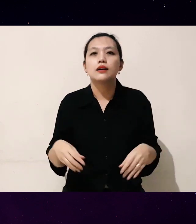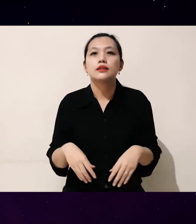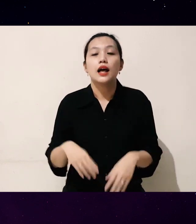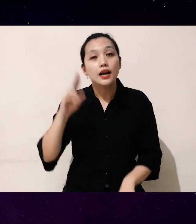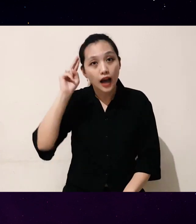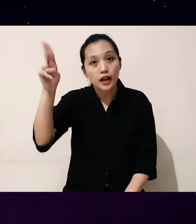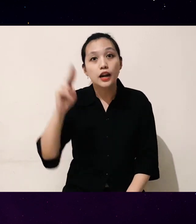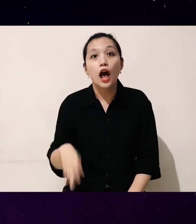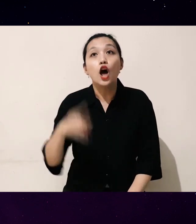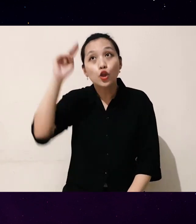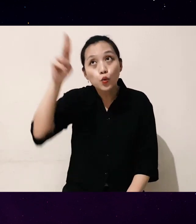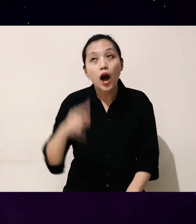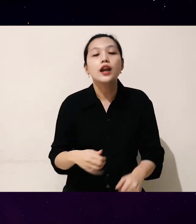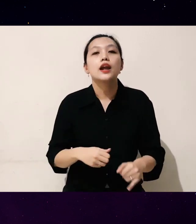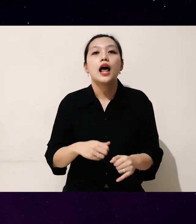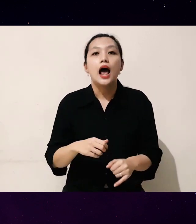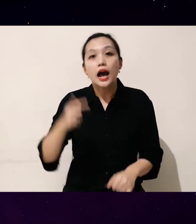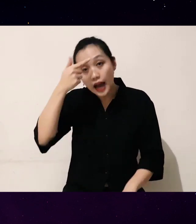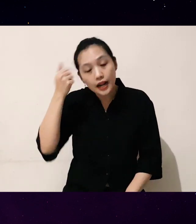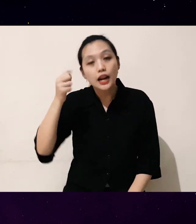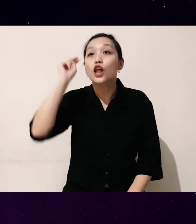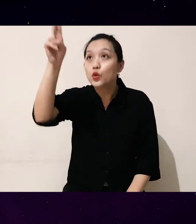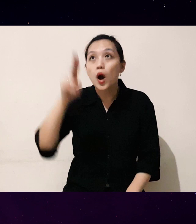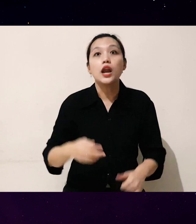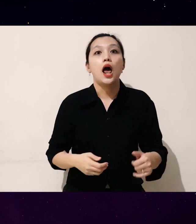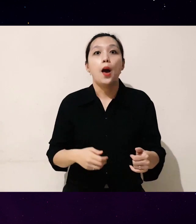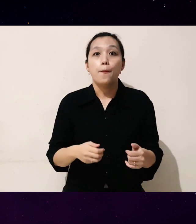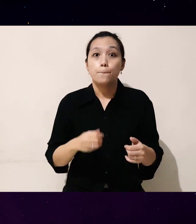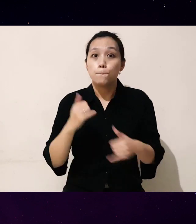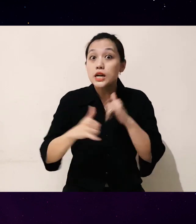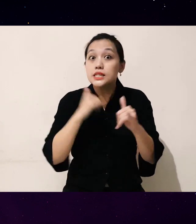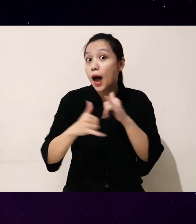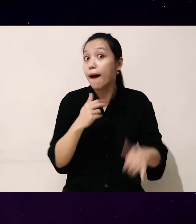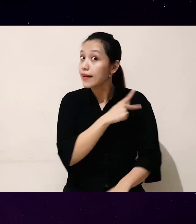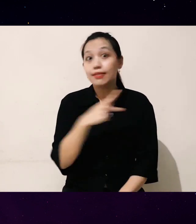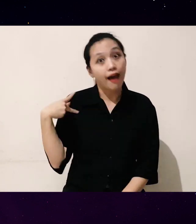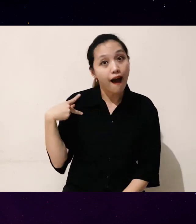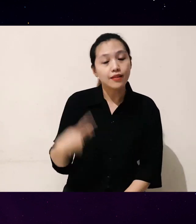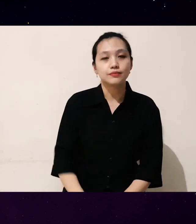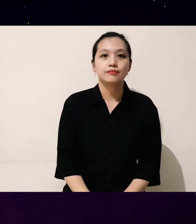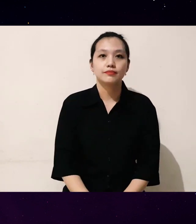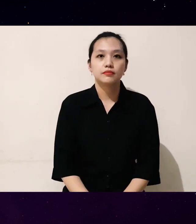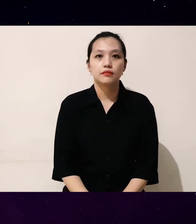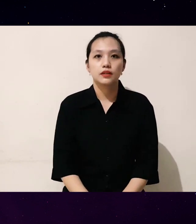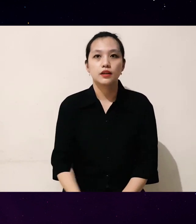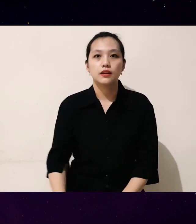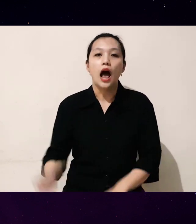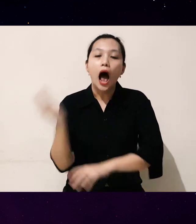mungkin melalui Tuhan yang bekerja bersama di dalam kehidupanku. Hari ini, Anda